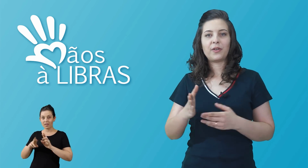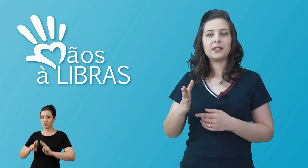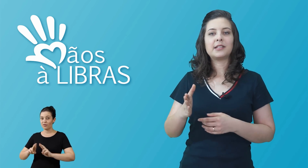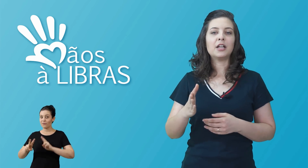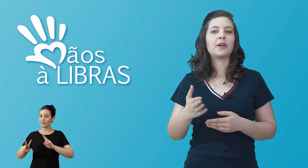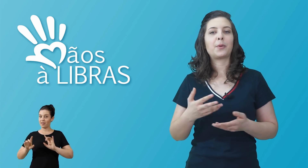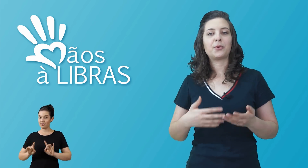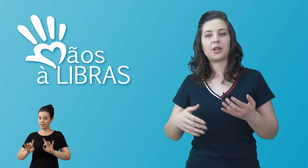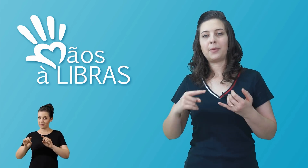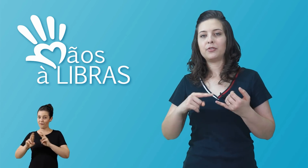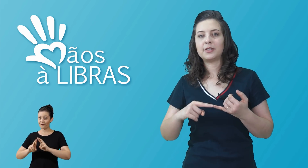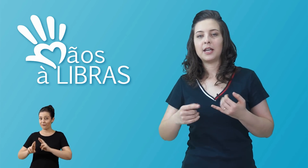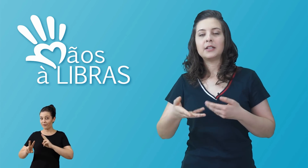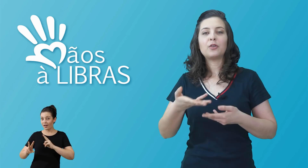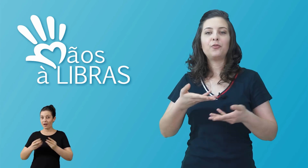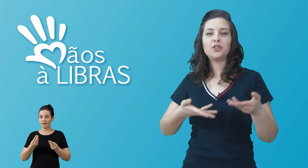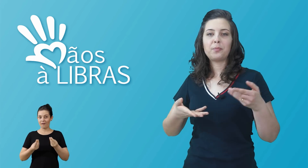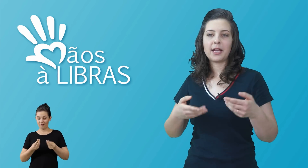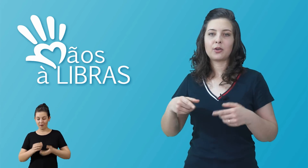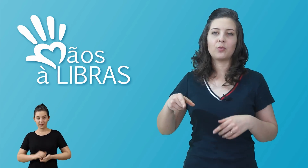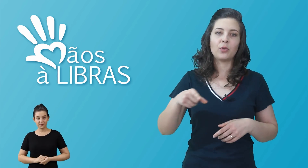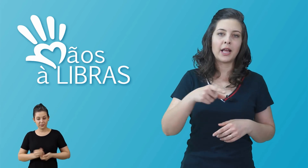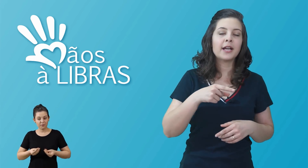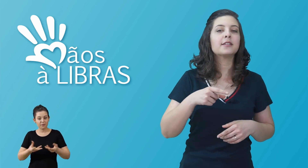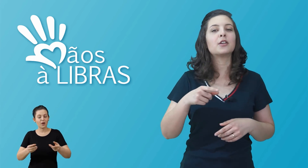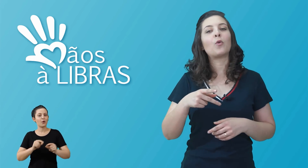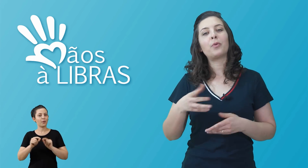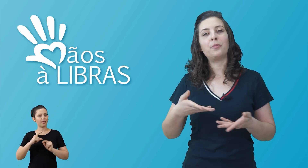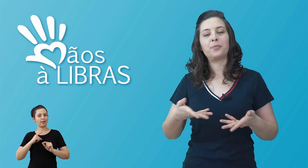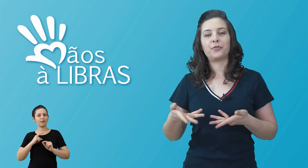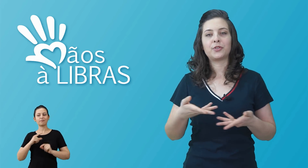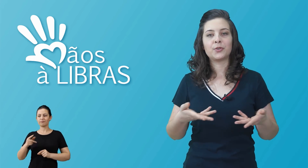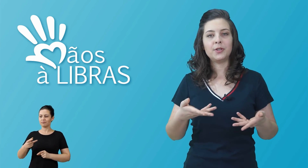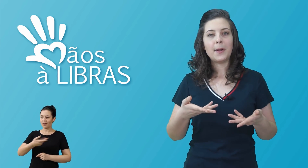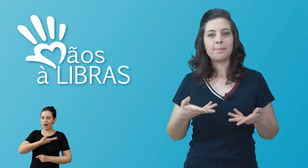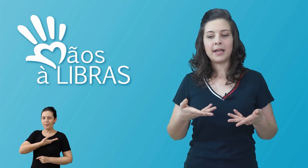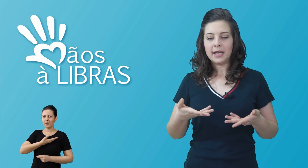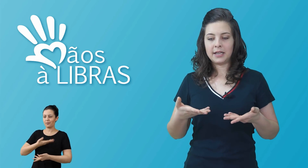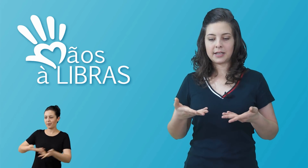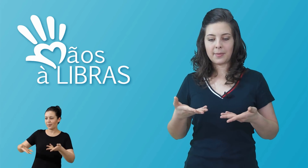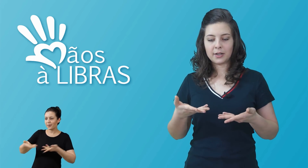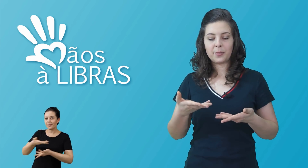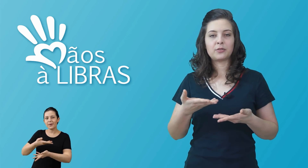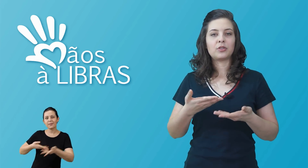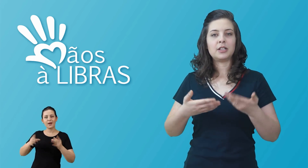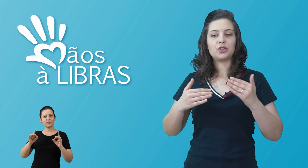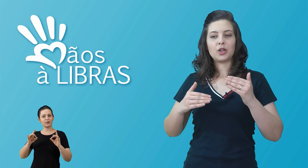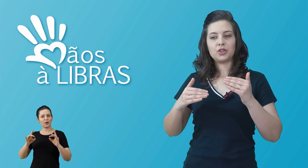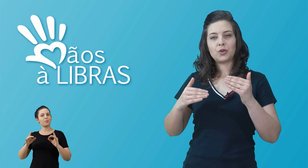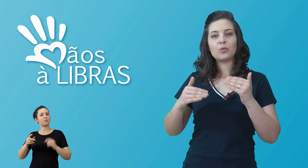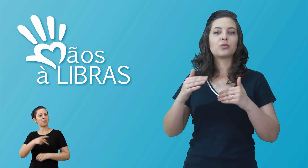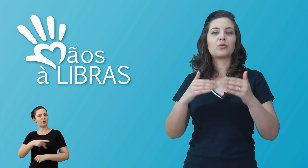método diferenciado vai proporcionar para você ter um feedback com colegas e com o próprio professor, né? Ele trabalha um método